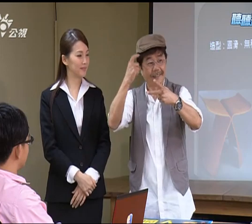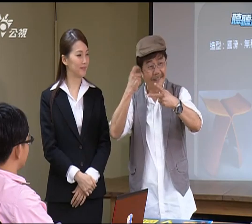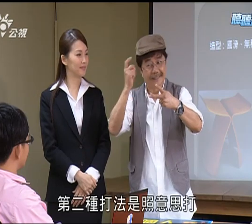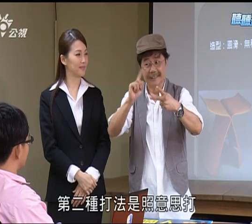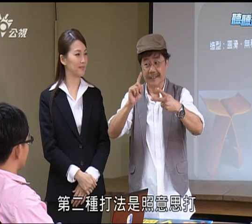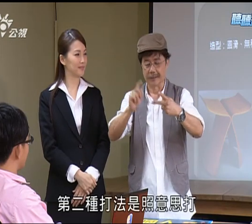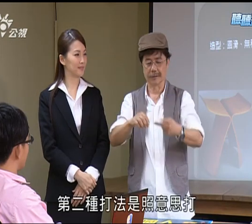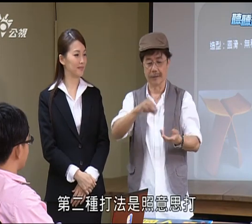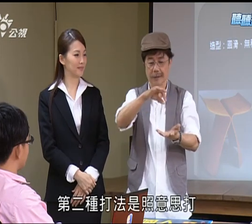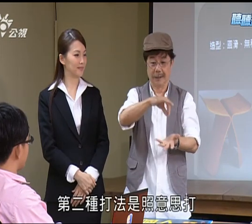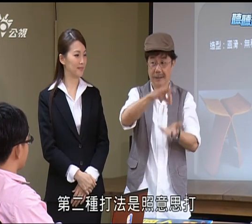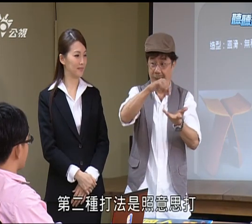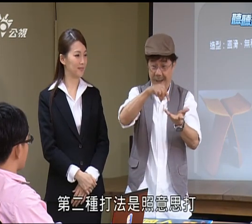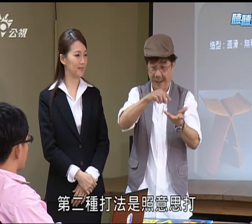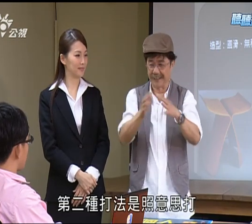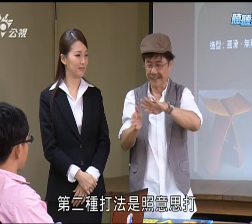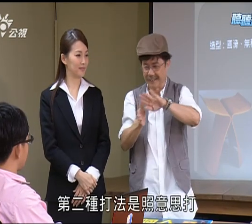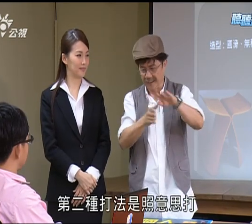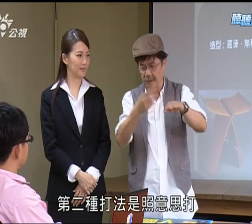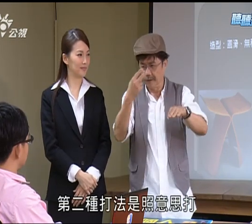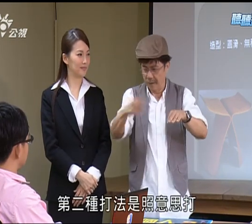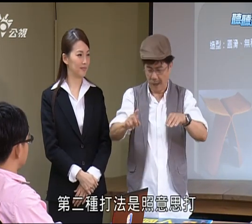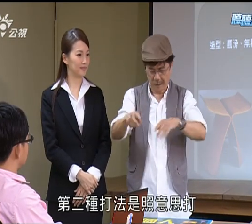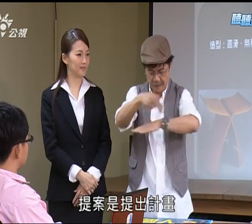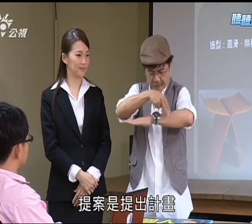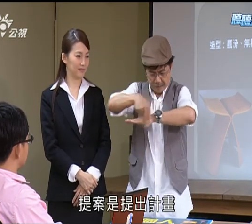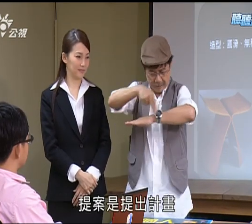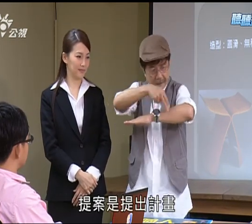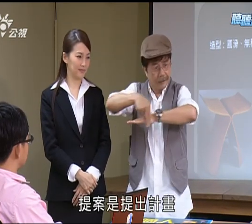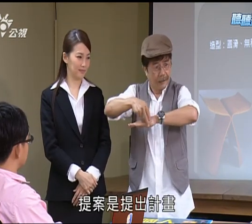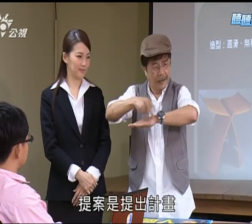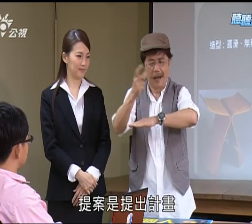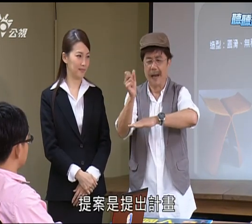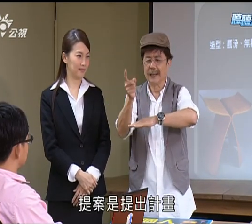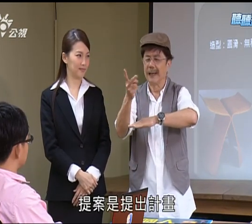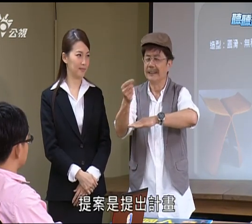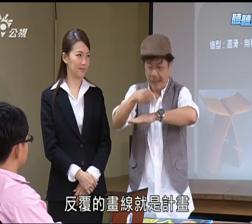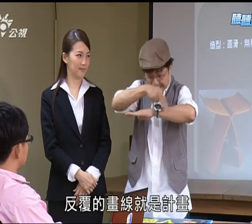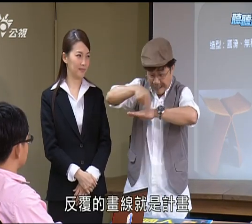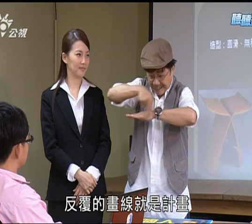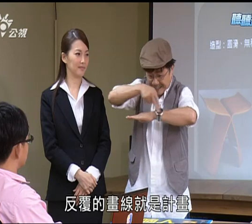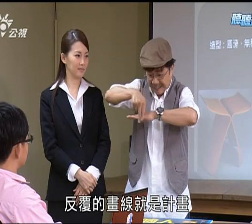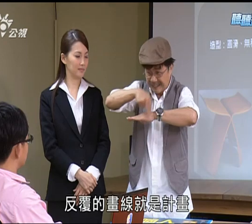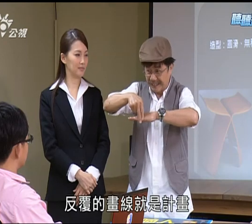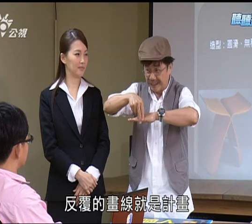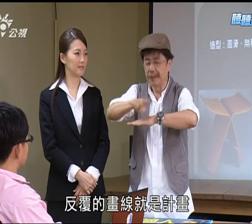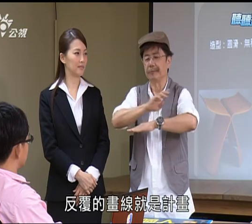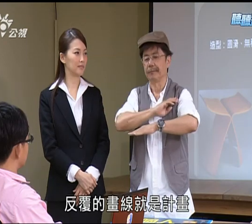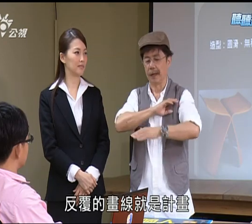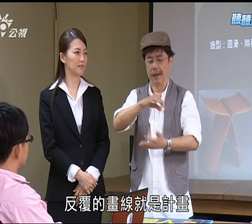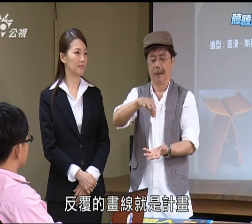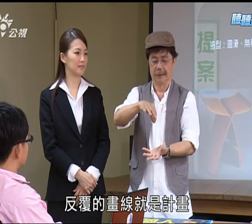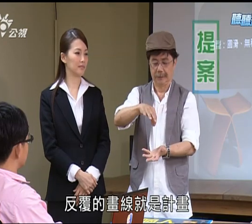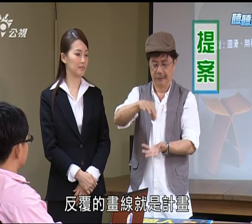案。 第二种打法呢是照意思打啊，提案是提出计划，反复的划线就是计划。